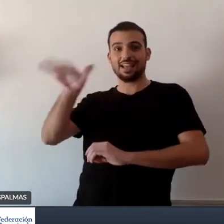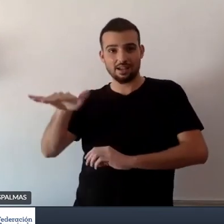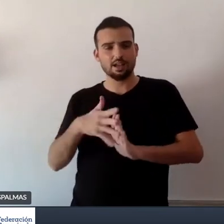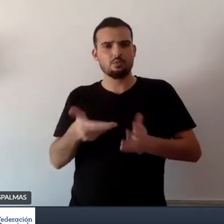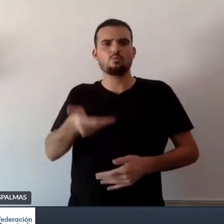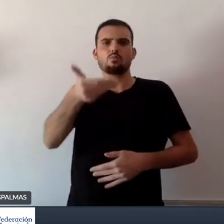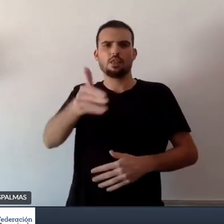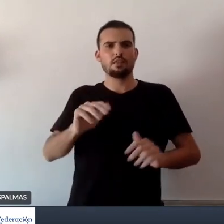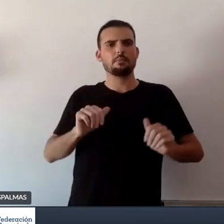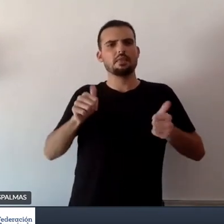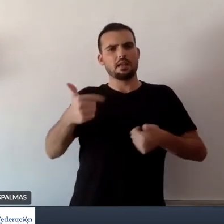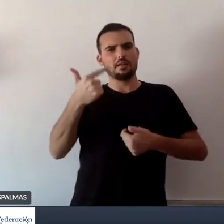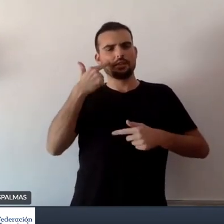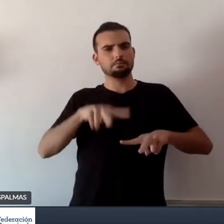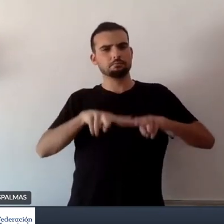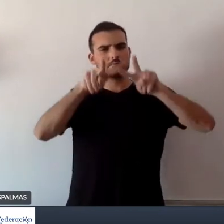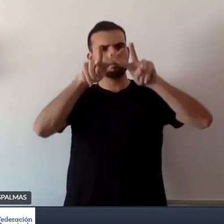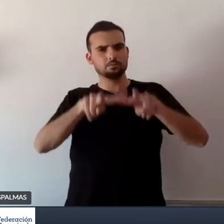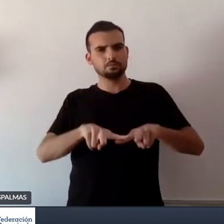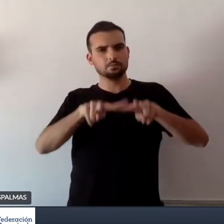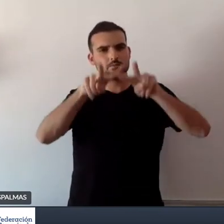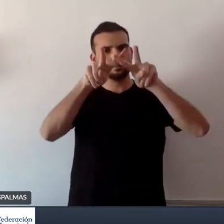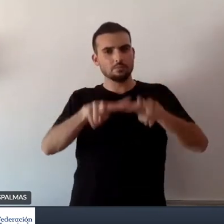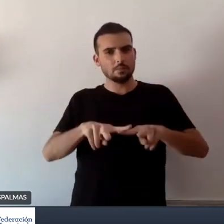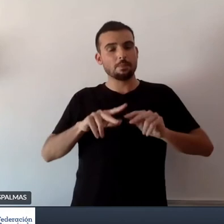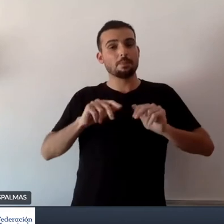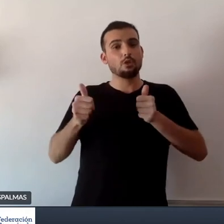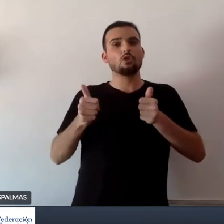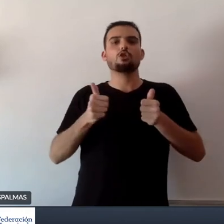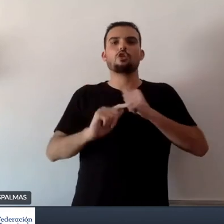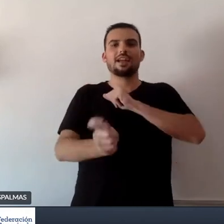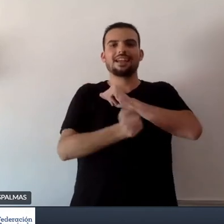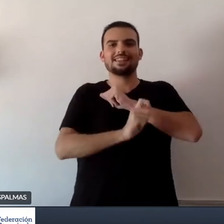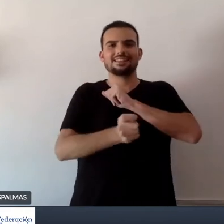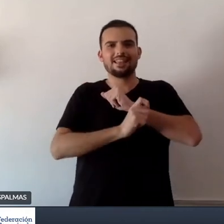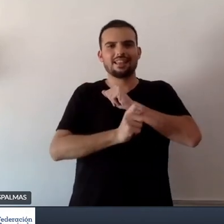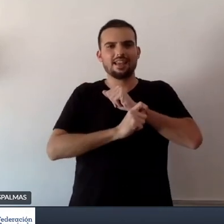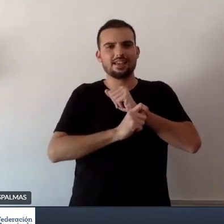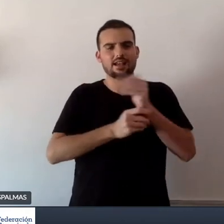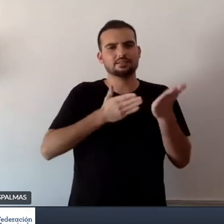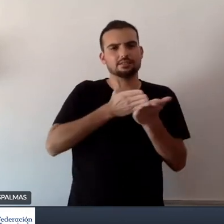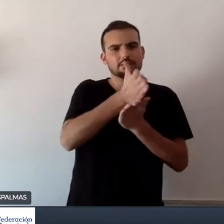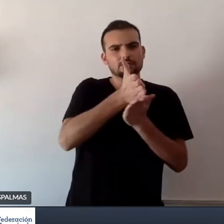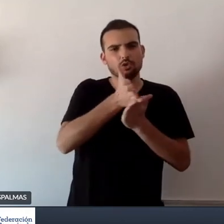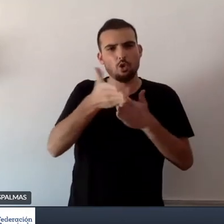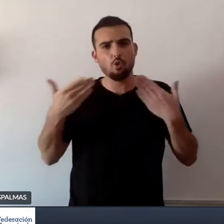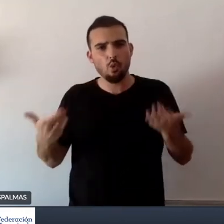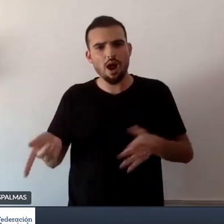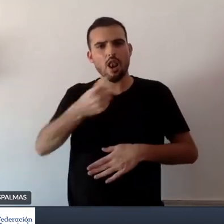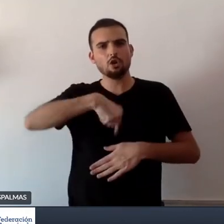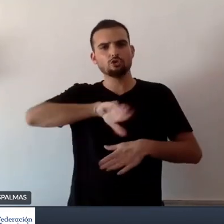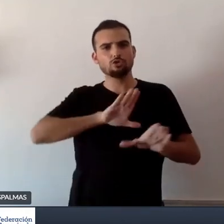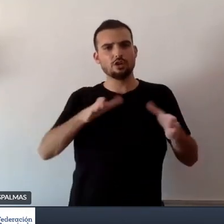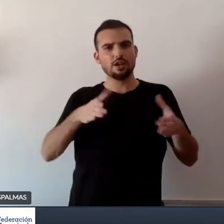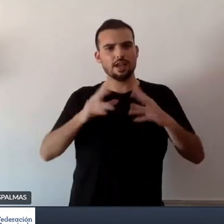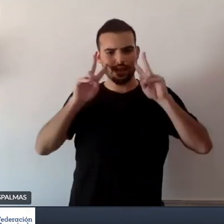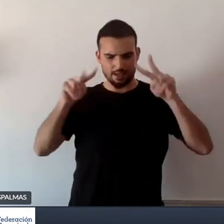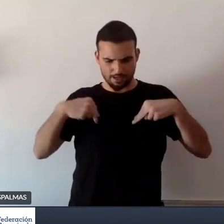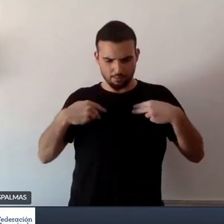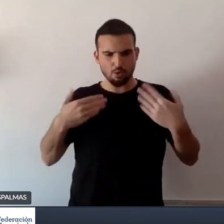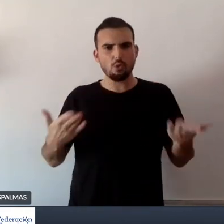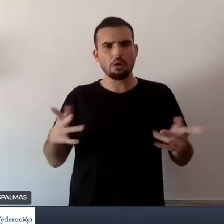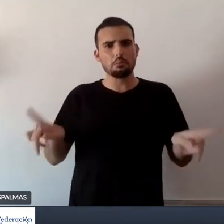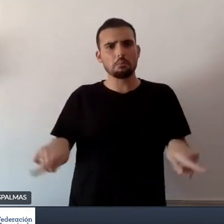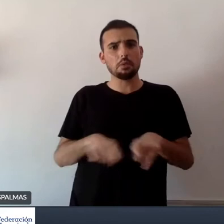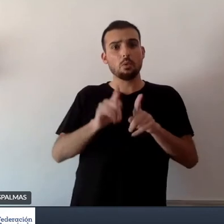sobre cuáles serían las calles que vamos a utilizar, saber qué tipo de equipo somos y no nos importa que los dos